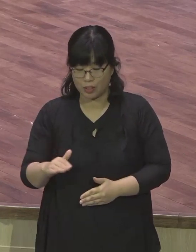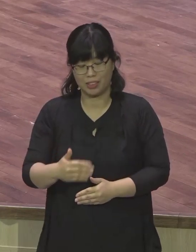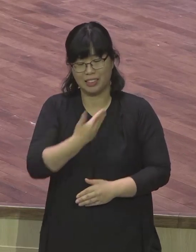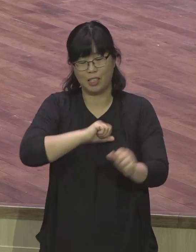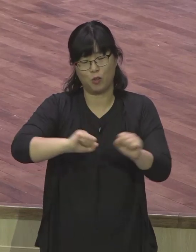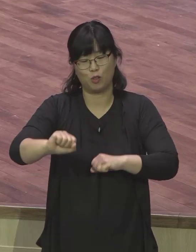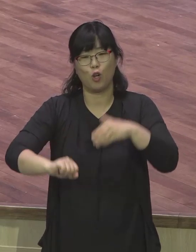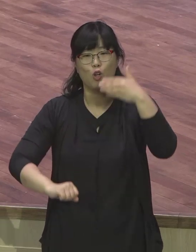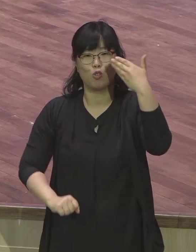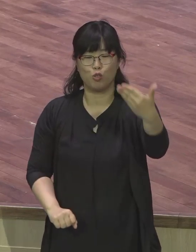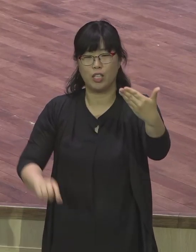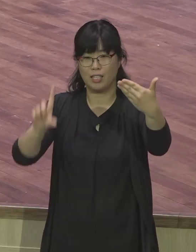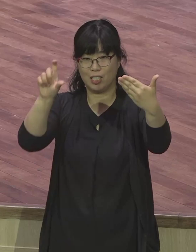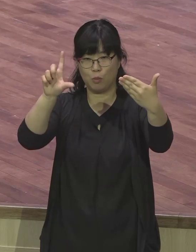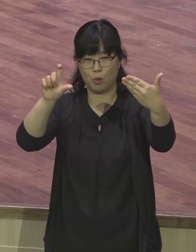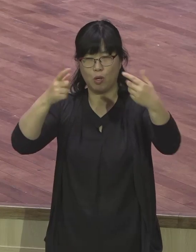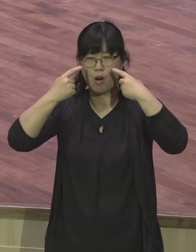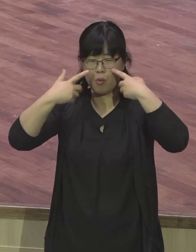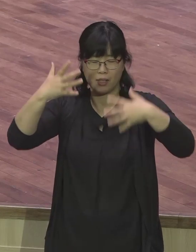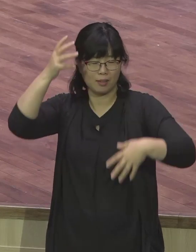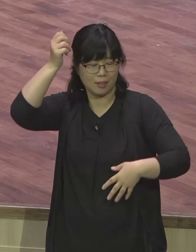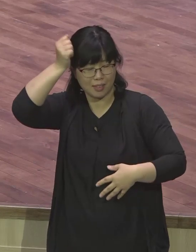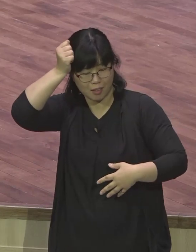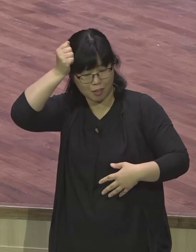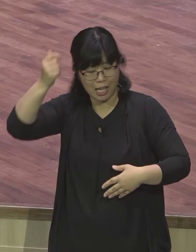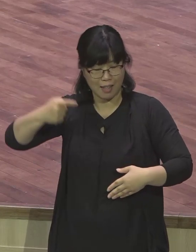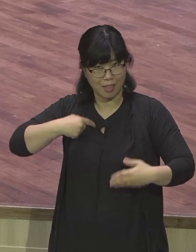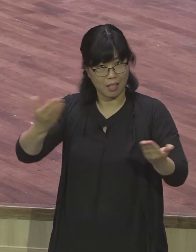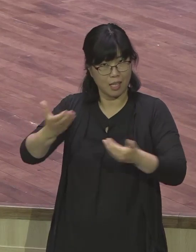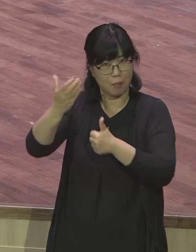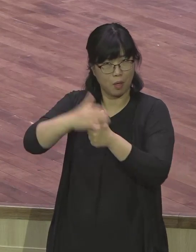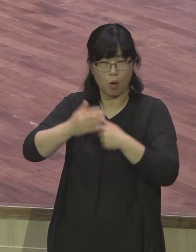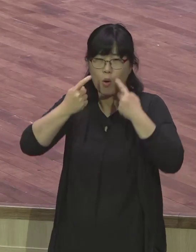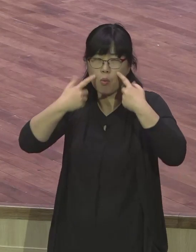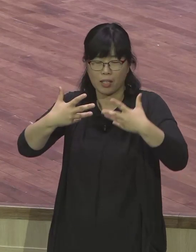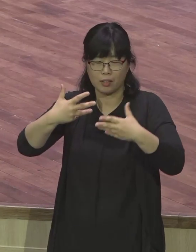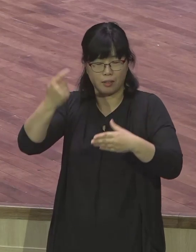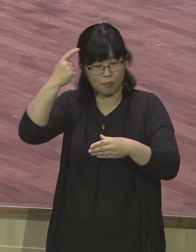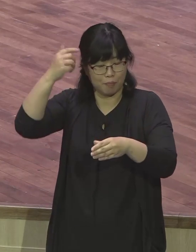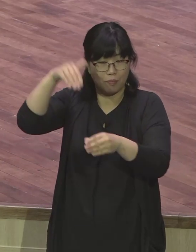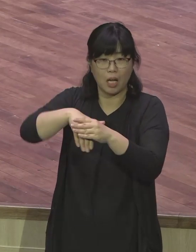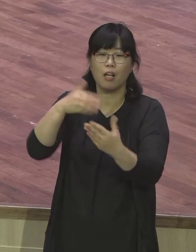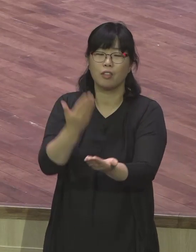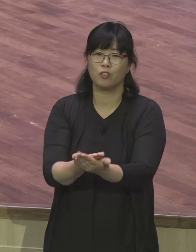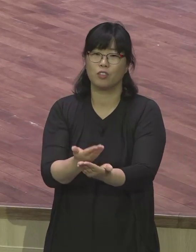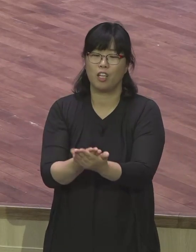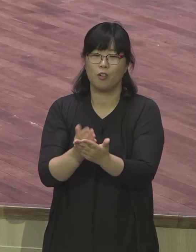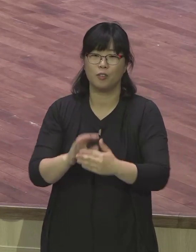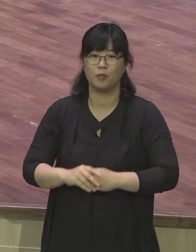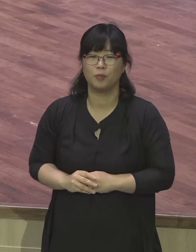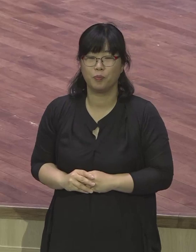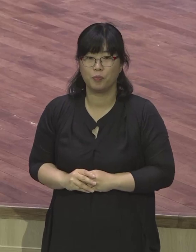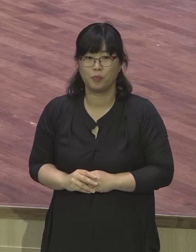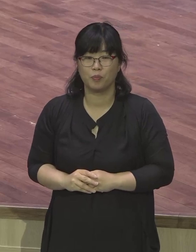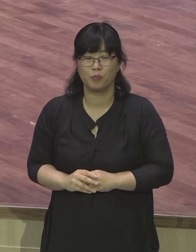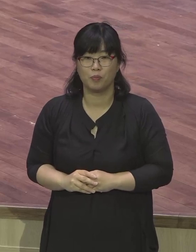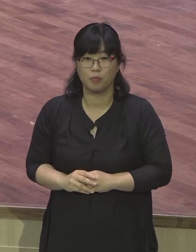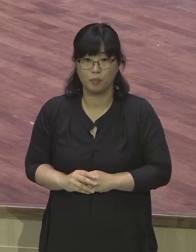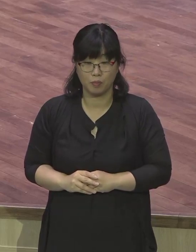성도님들이시기를 바랍니다 가장 먼저 이방인들에게 복음을 전하는 것은 불신자 전도와 성교를 말하는 것입니다